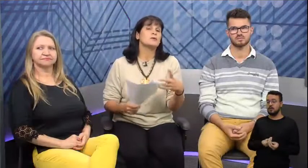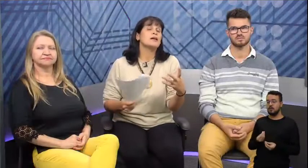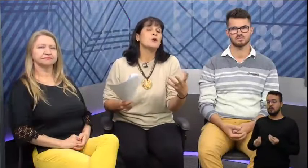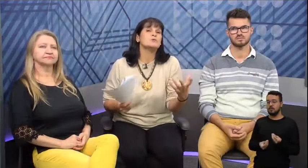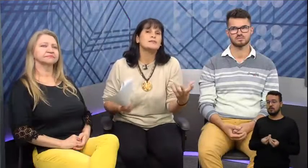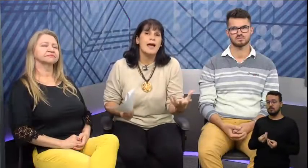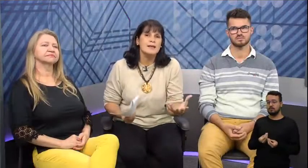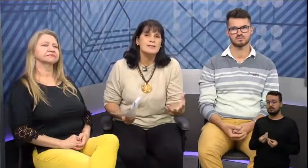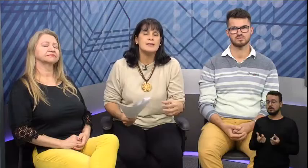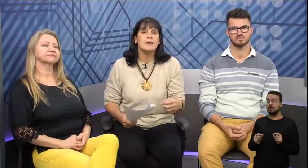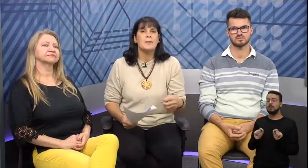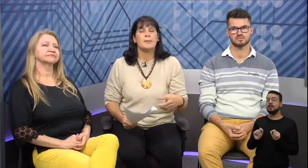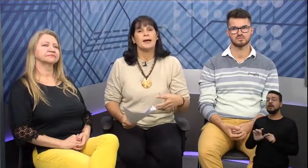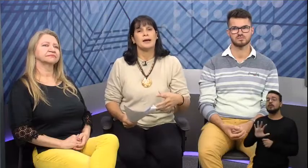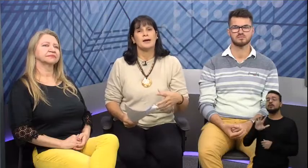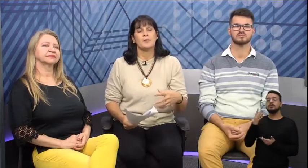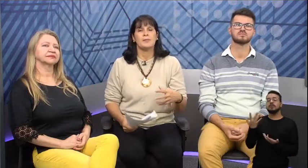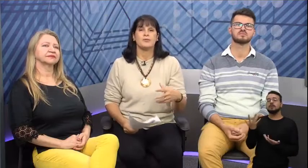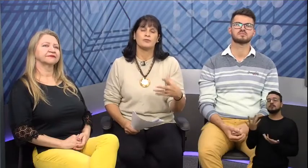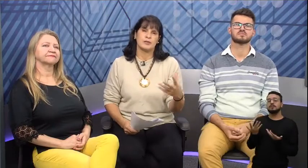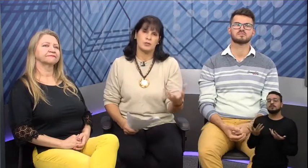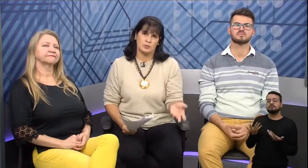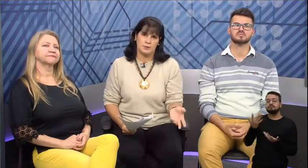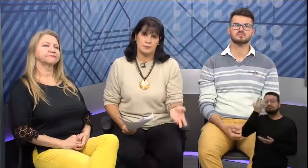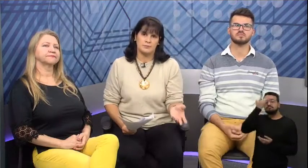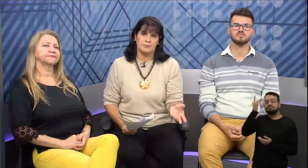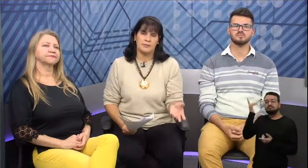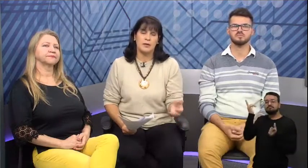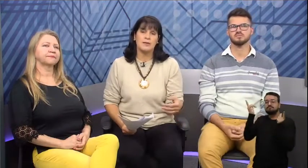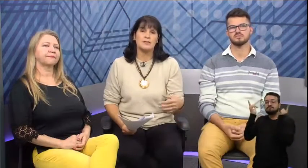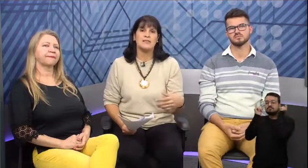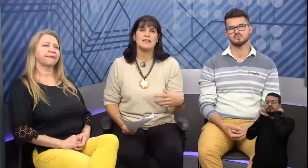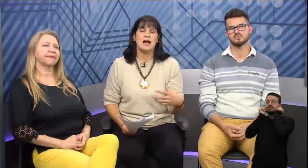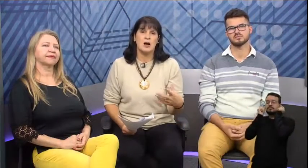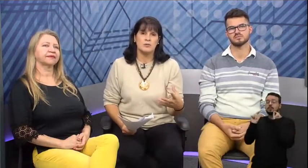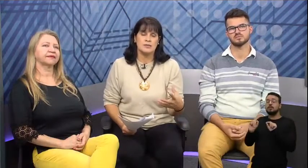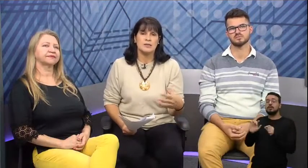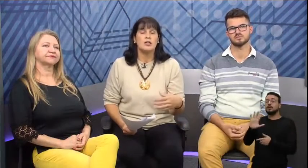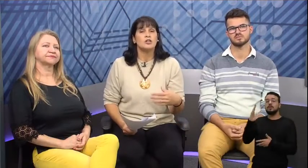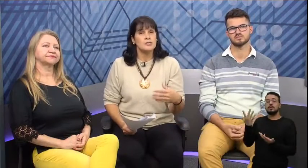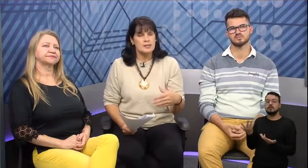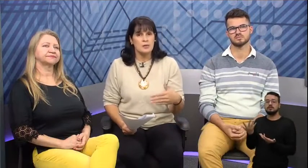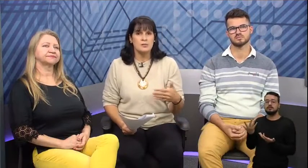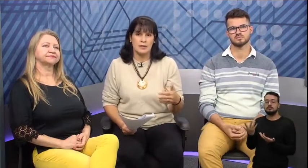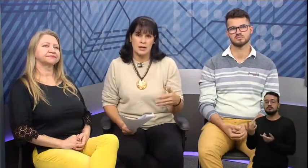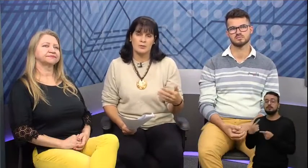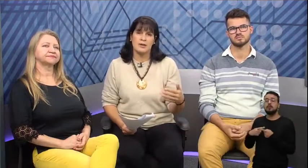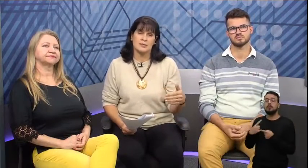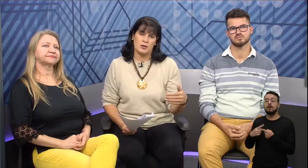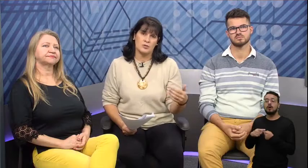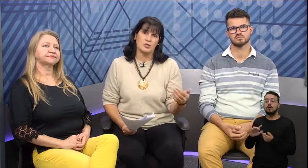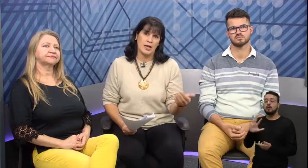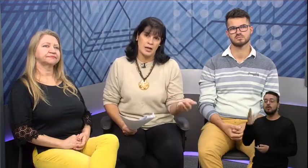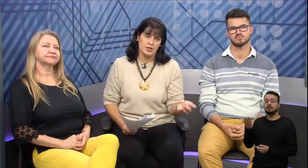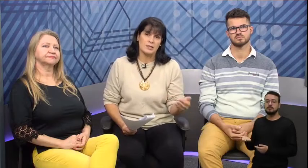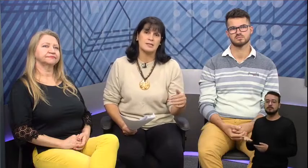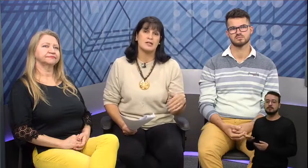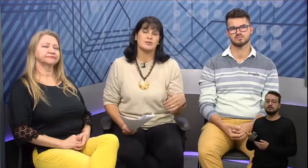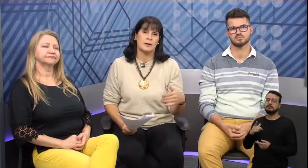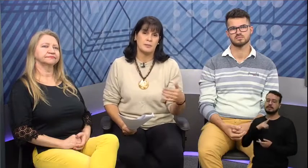que acontece para uma pessoa ficar surda? Né? Quais são as causas? Nós temos, claro, as causas genéticas, né, de